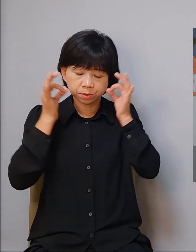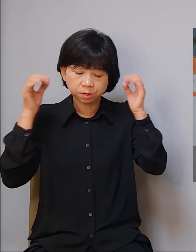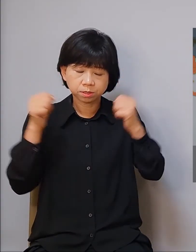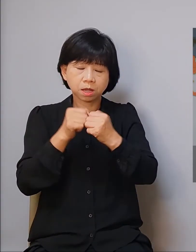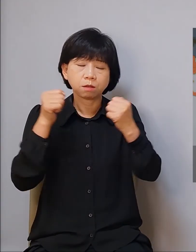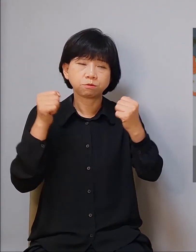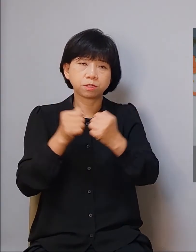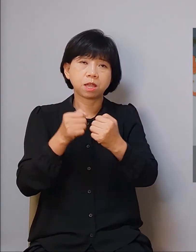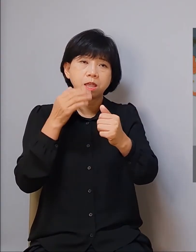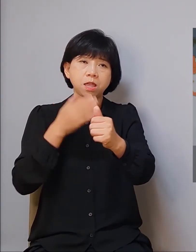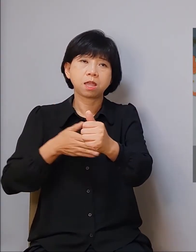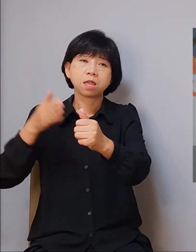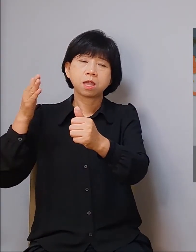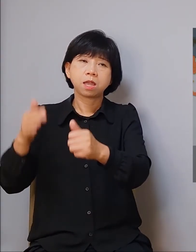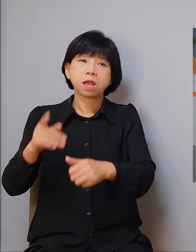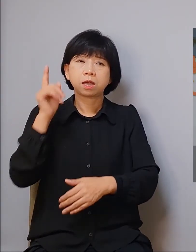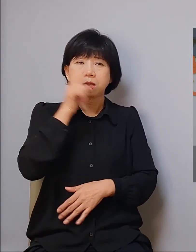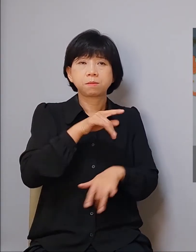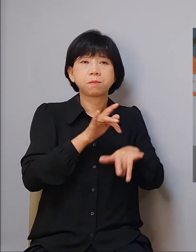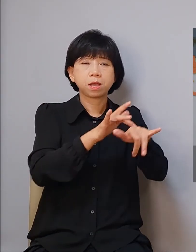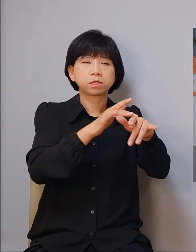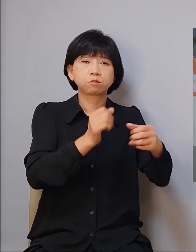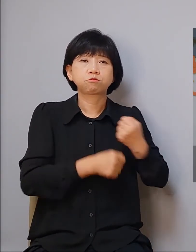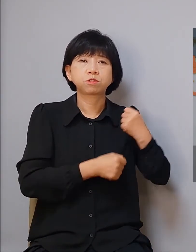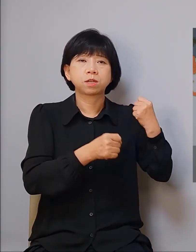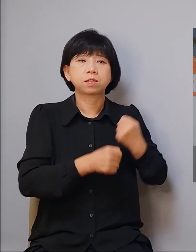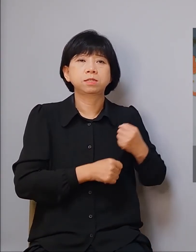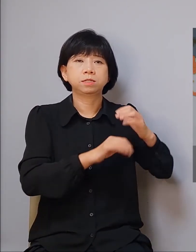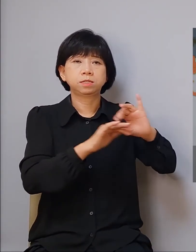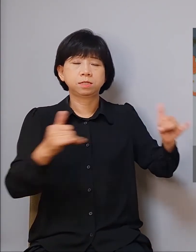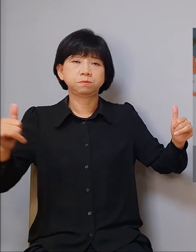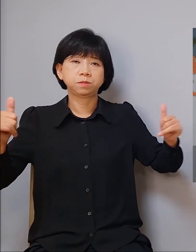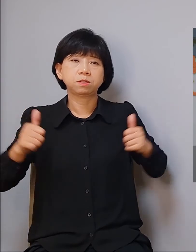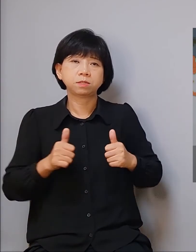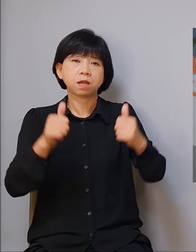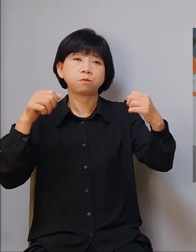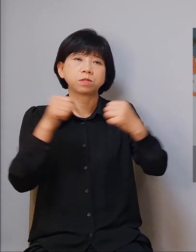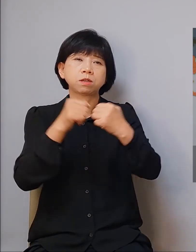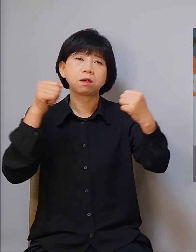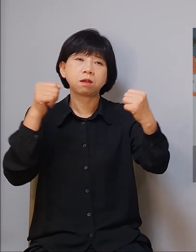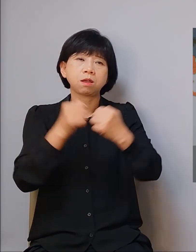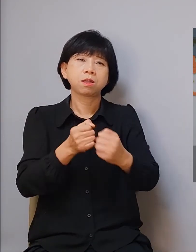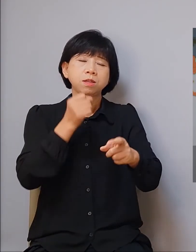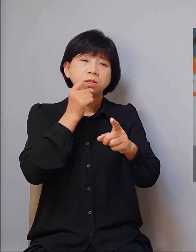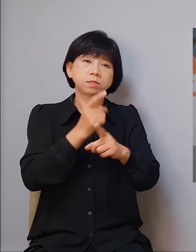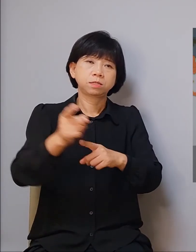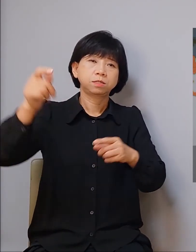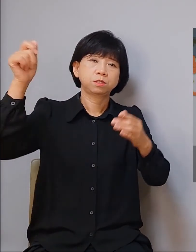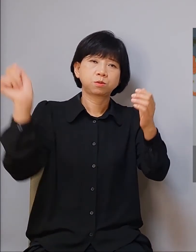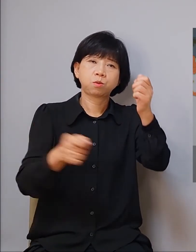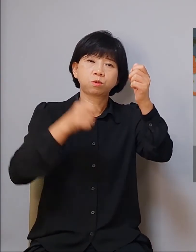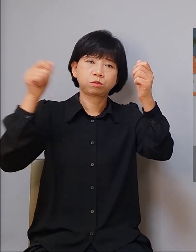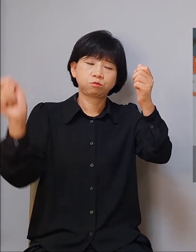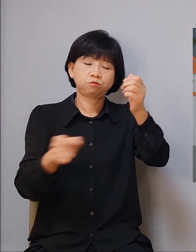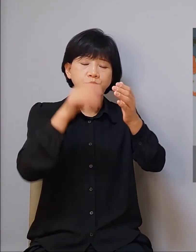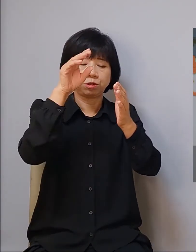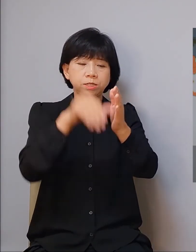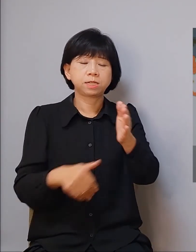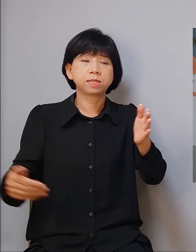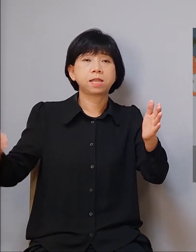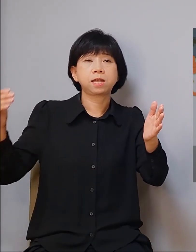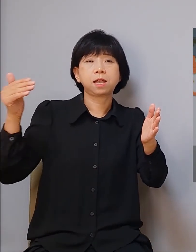마음으로 힘써 싸우세 악한 마귀 군사들과 힘써 싸워서 승전고를